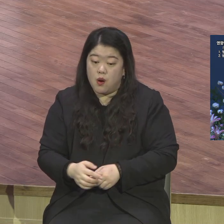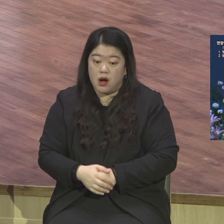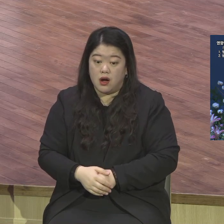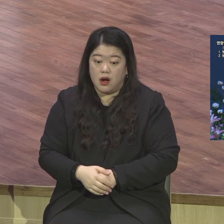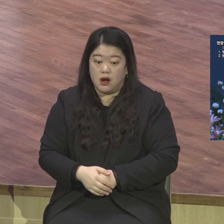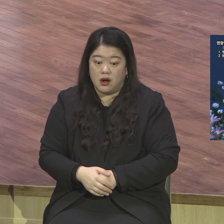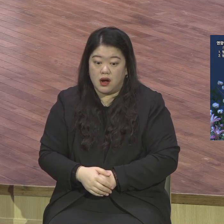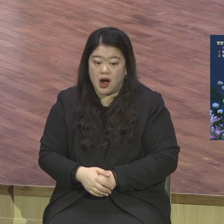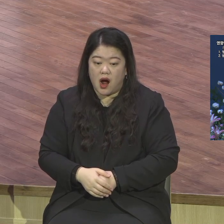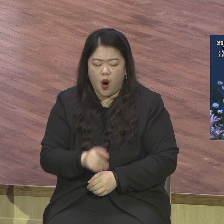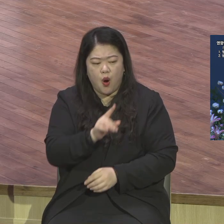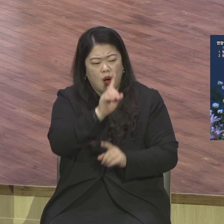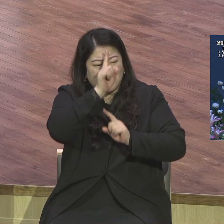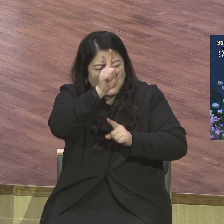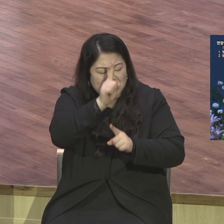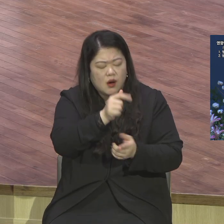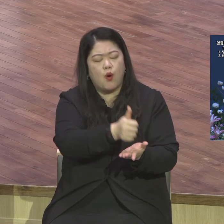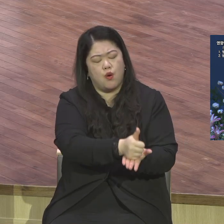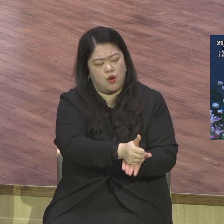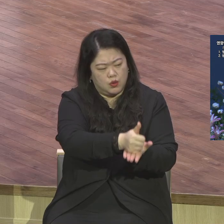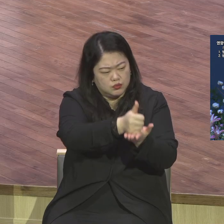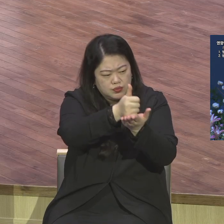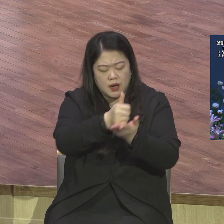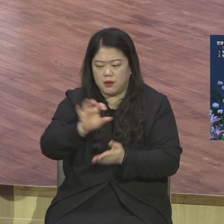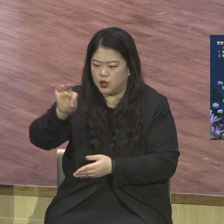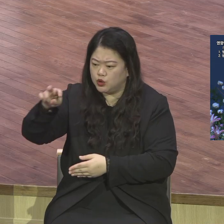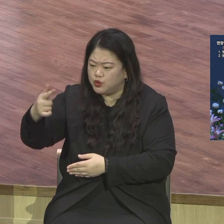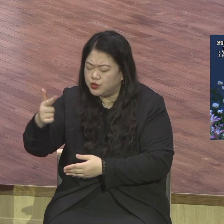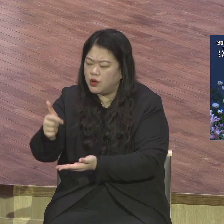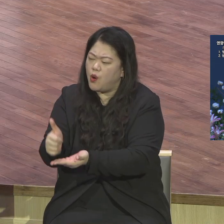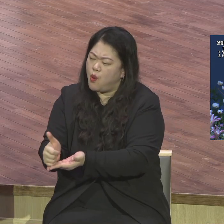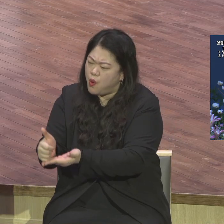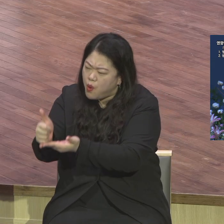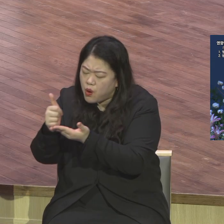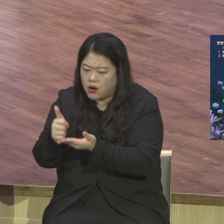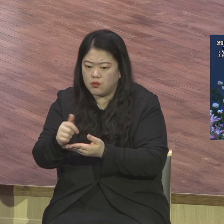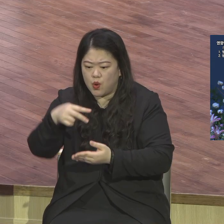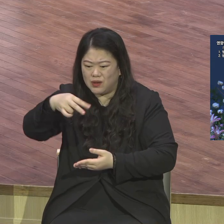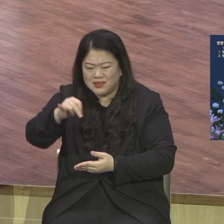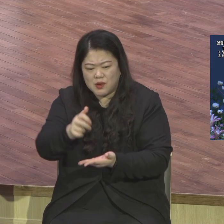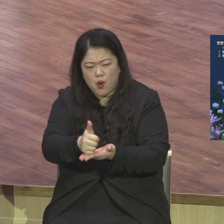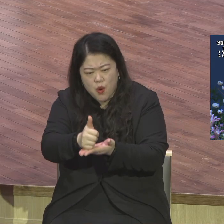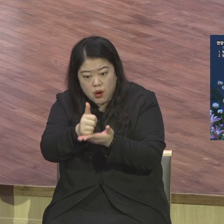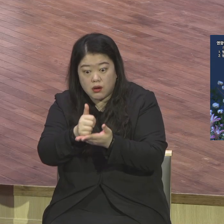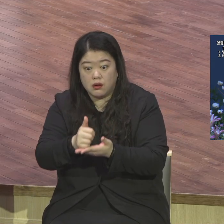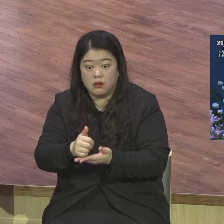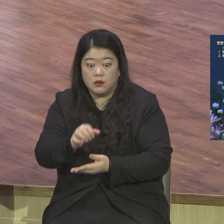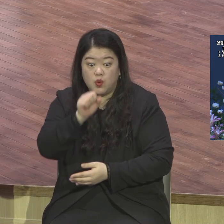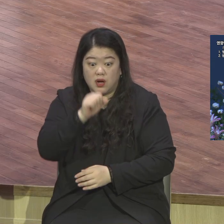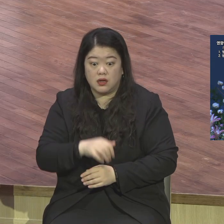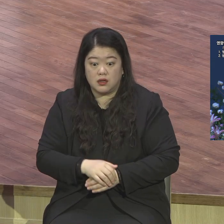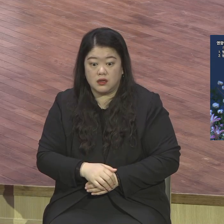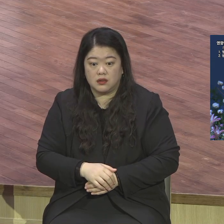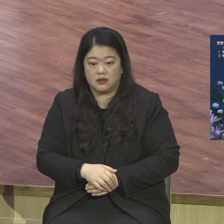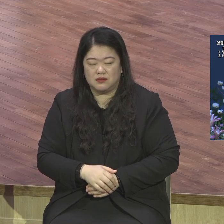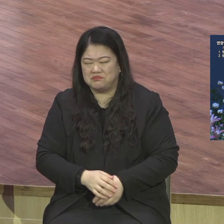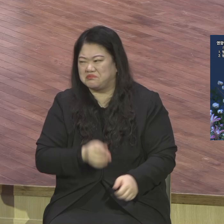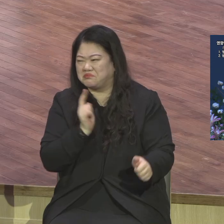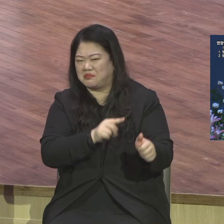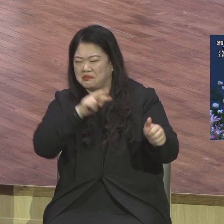칭찬하고 격려하는 말은 싹 하나도 없고, 서로 죽이는 말만 죽이는 말. 니 죽고 내 살자는